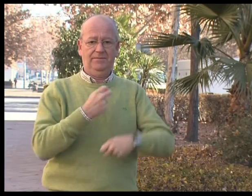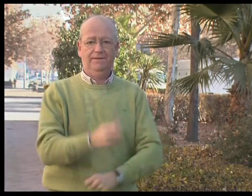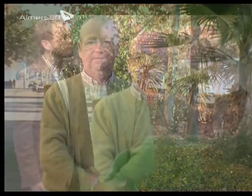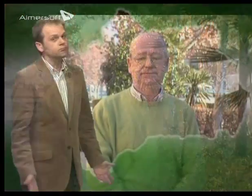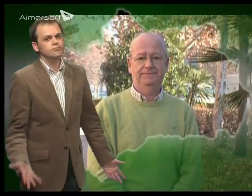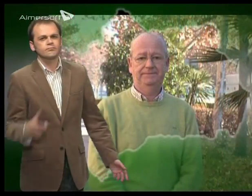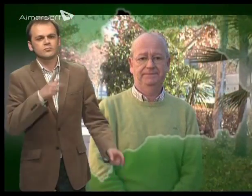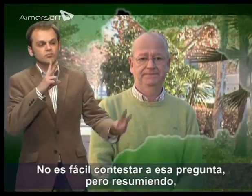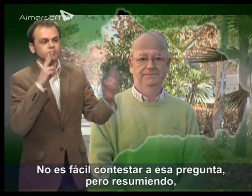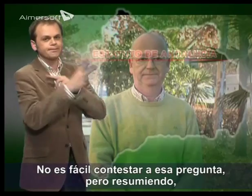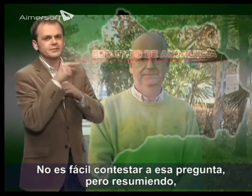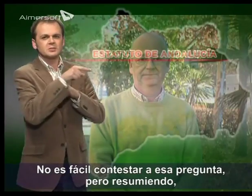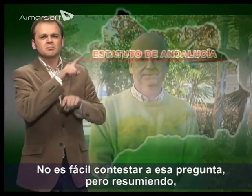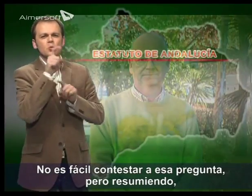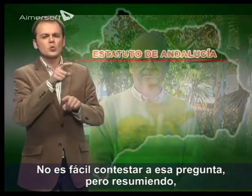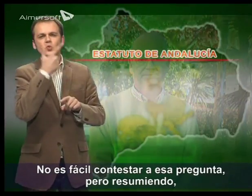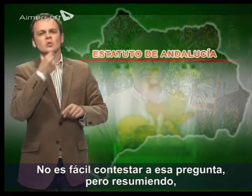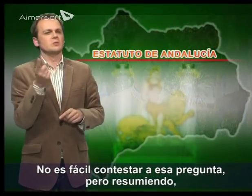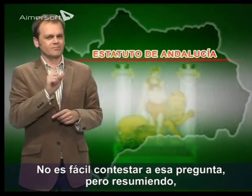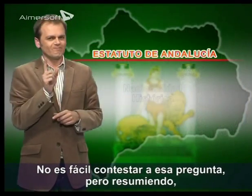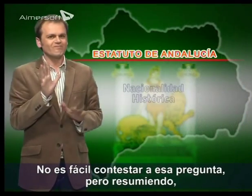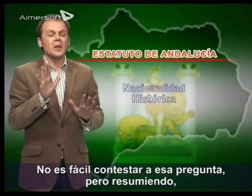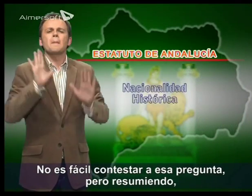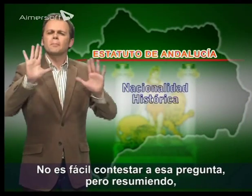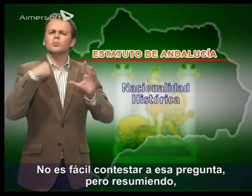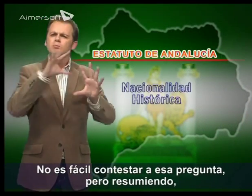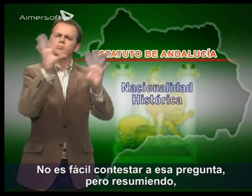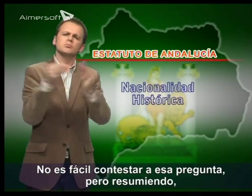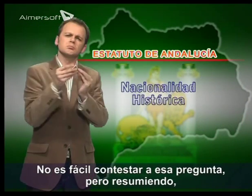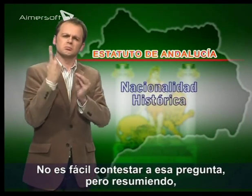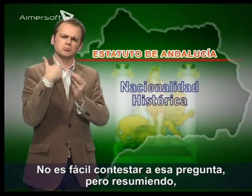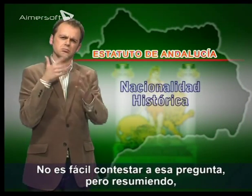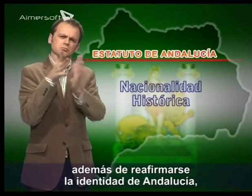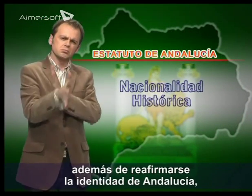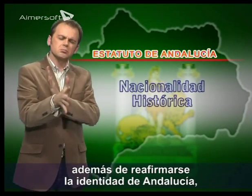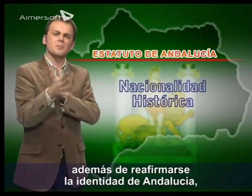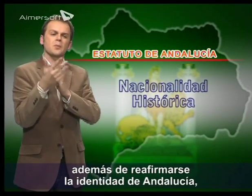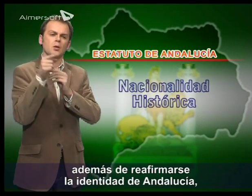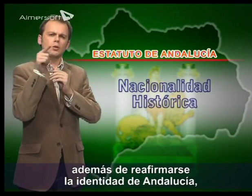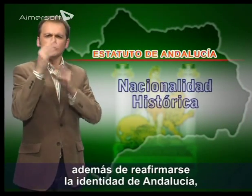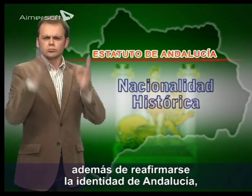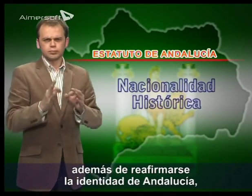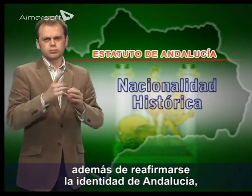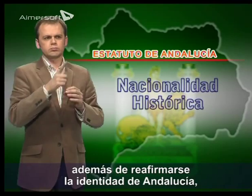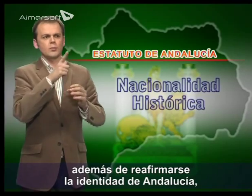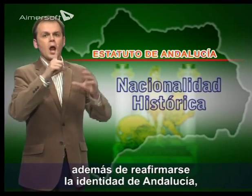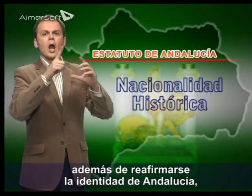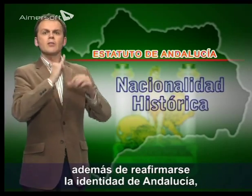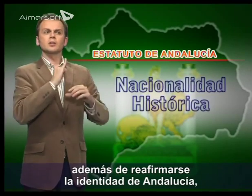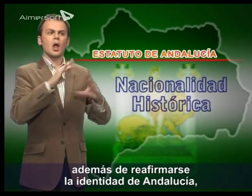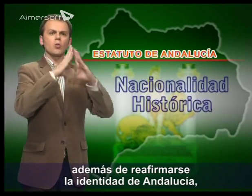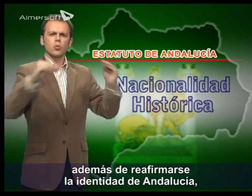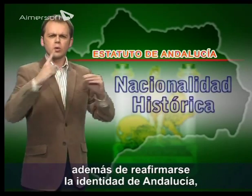reforma. No es fácil contestar a esta pregunta, pero resumiendo, además de reafirmarse